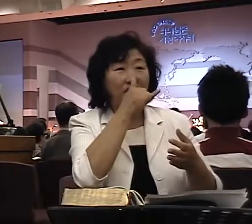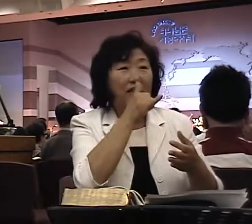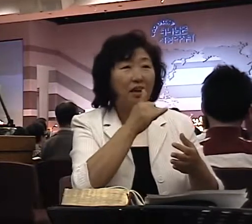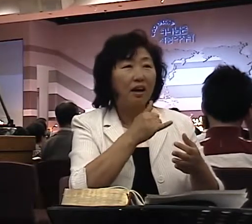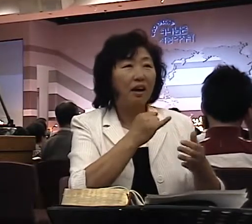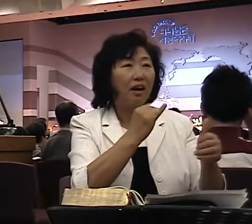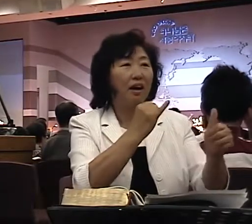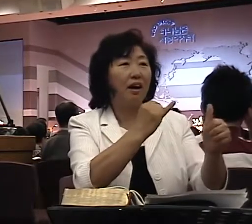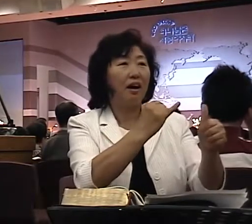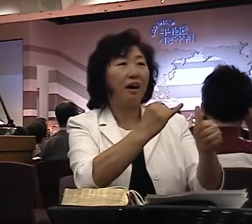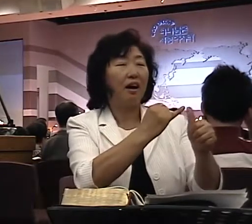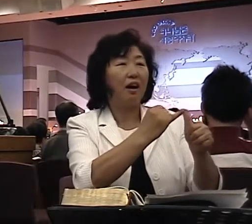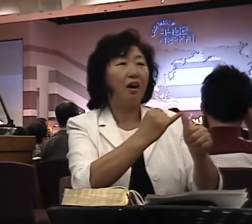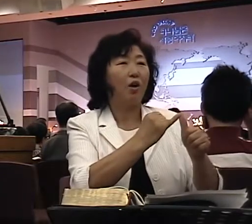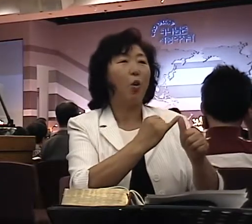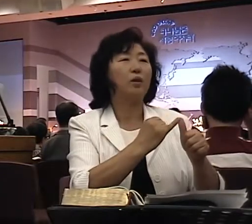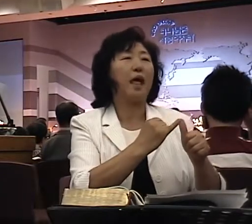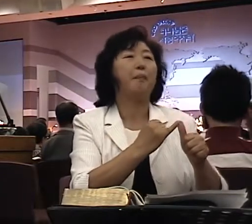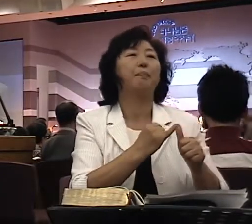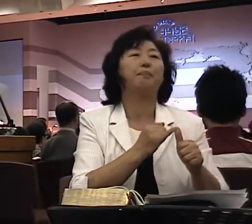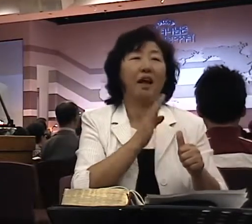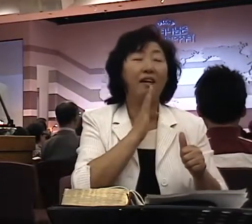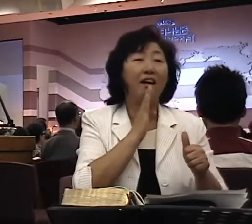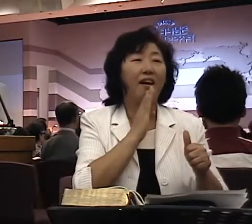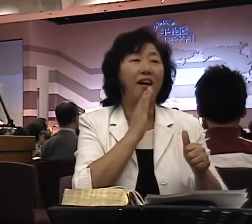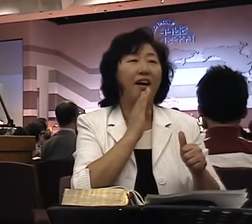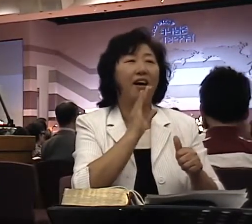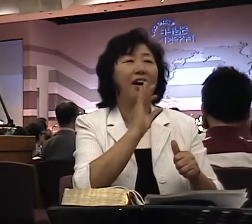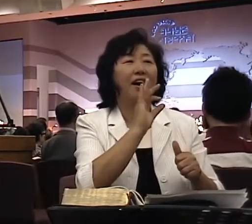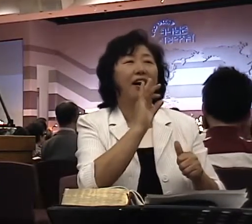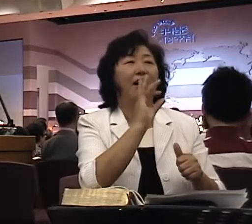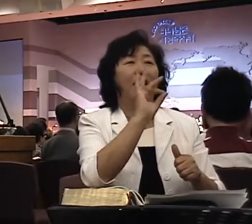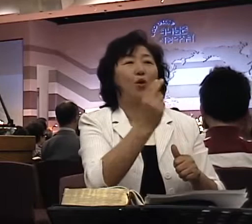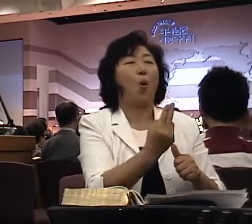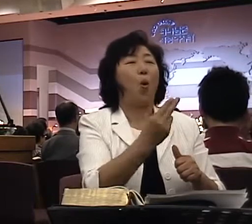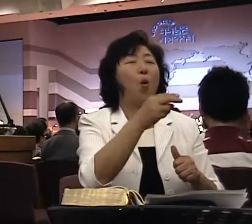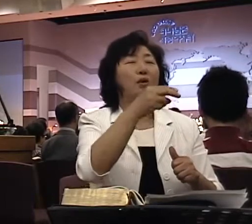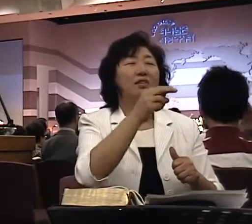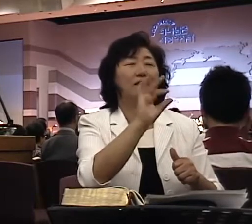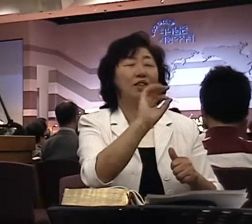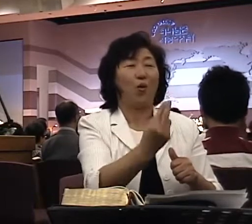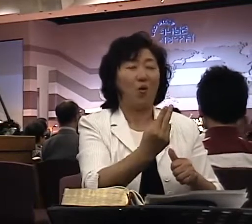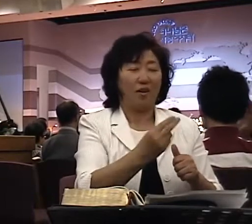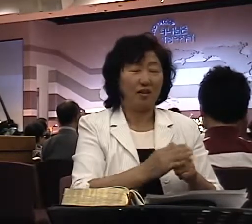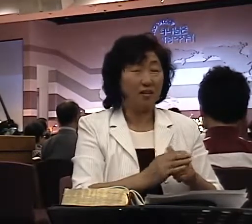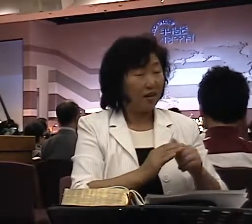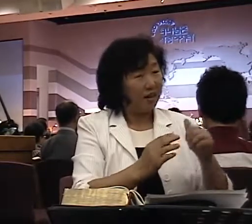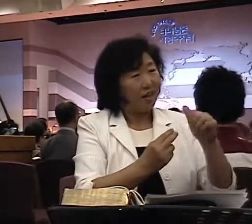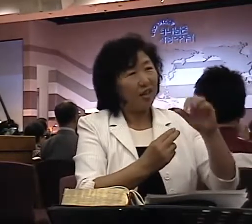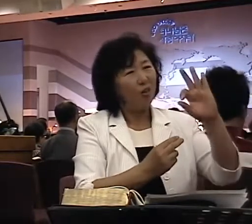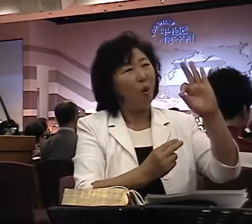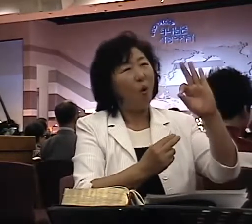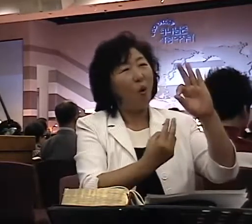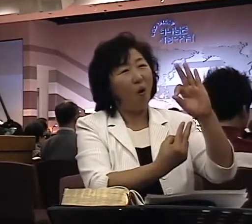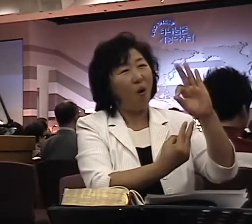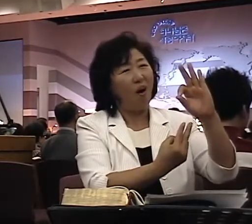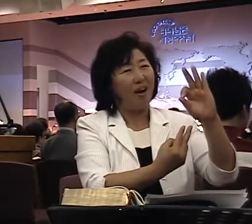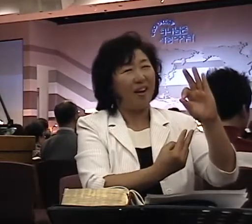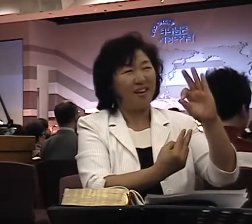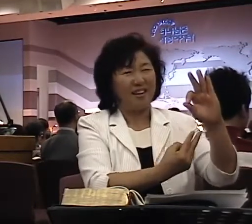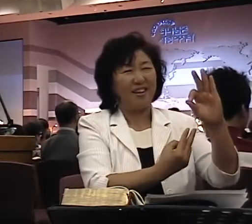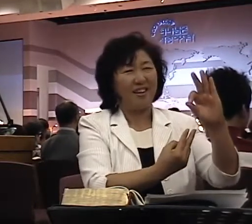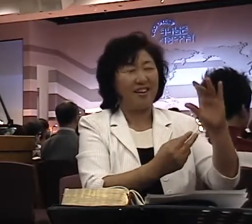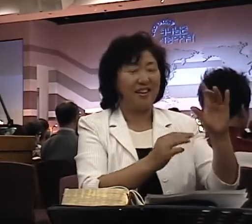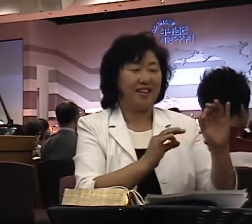놉니다. 근데 문제는 우리가 이 유혹과 싸울 수 없다, 이 환경, 이 세상에서